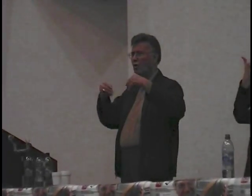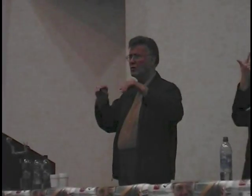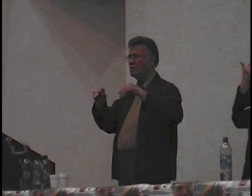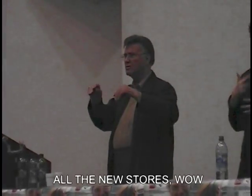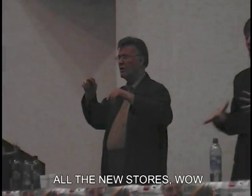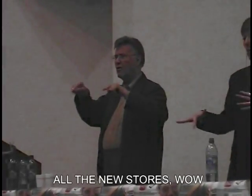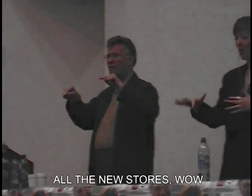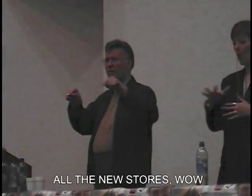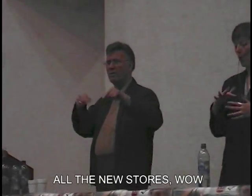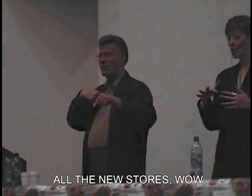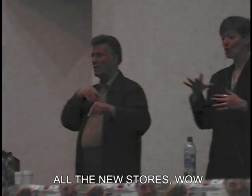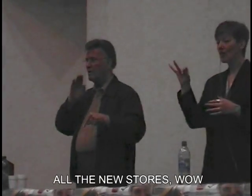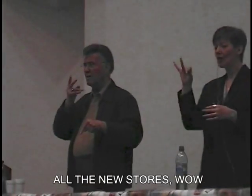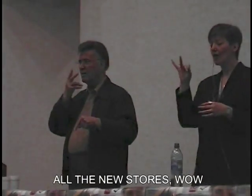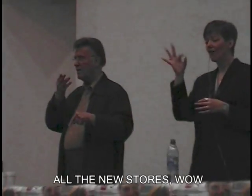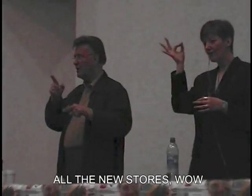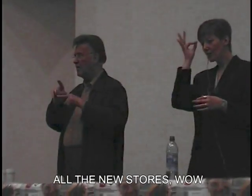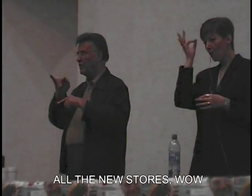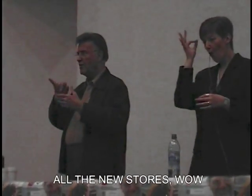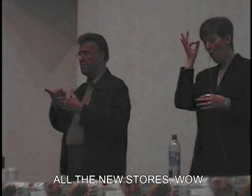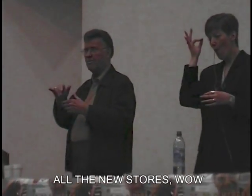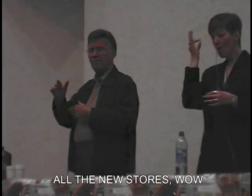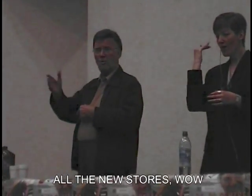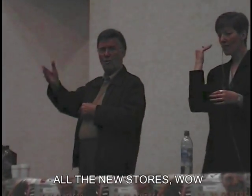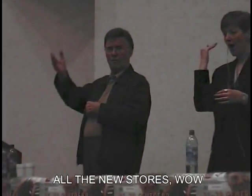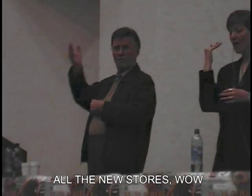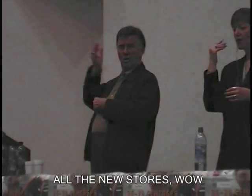all these new stores, wow.